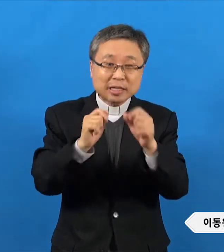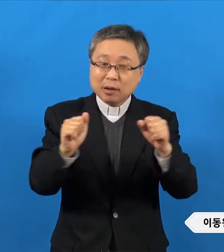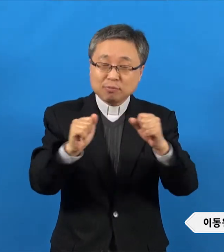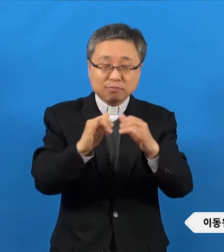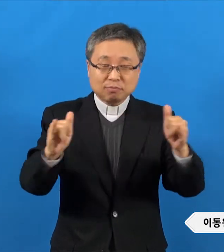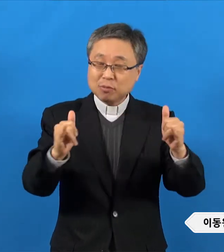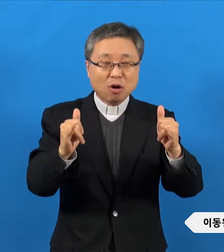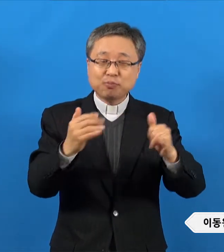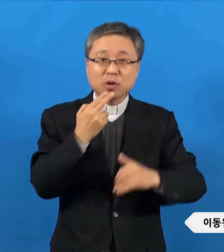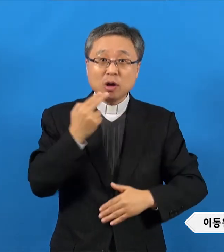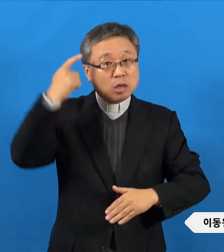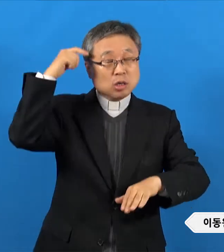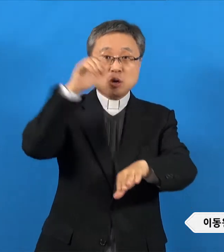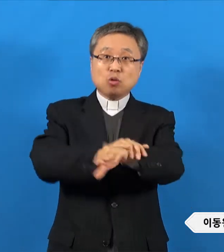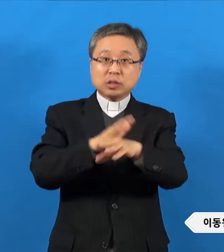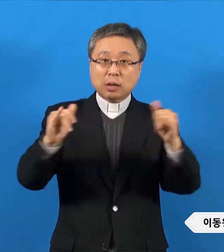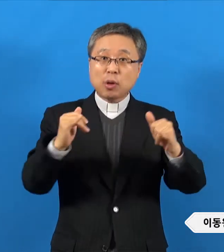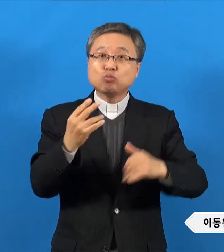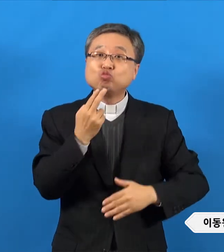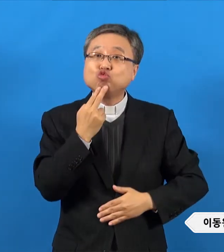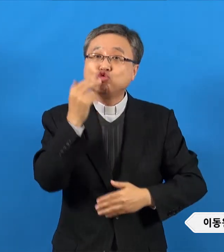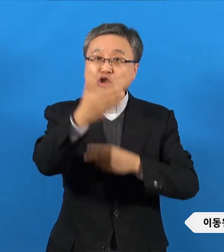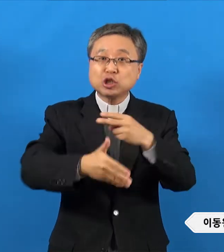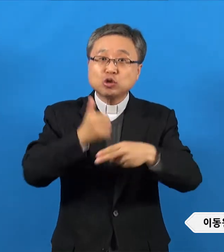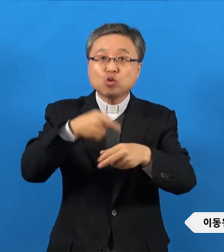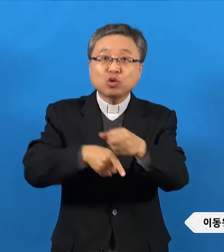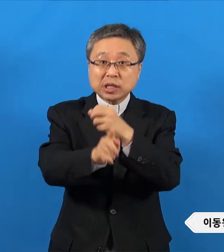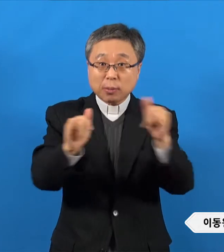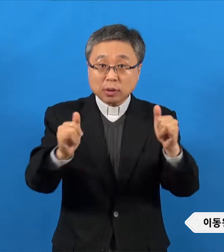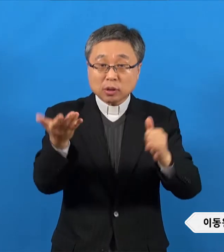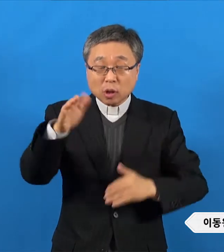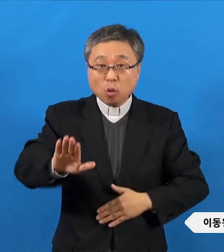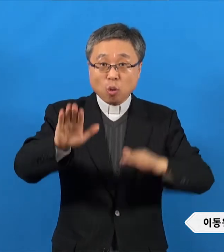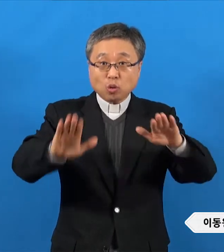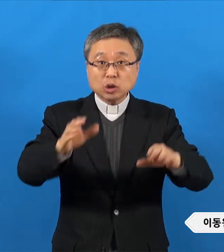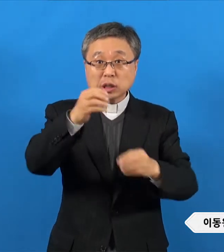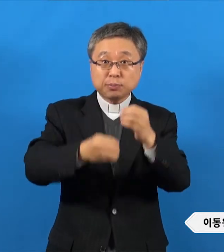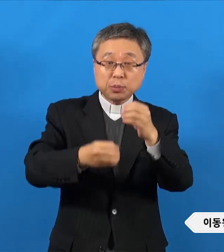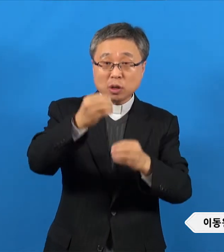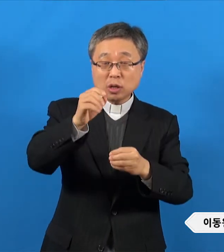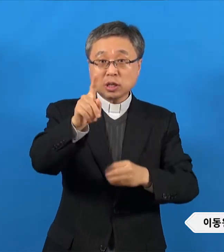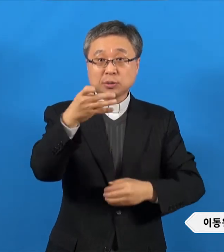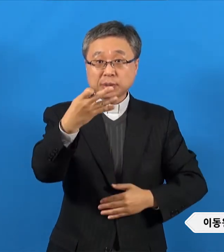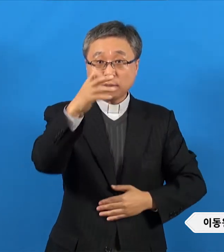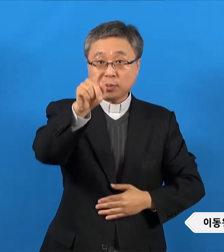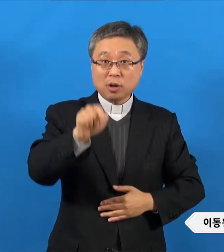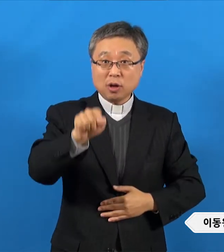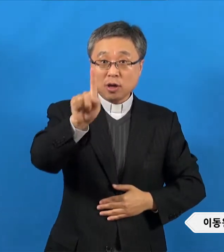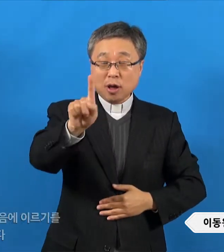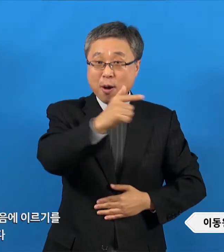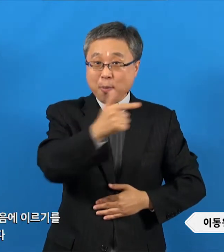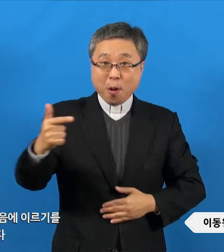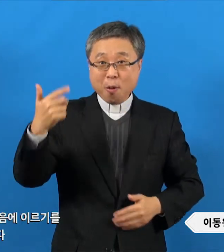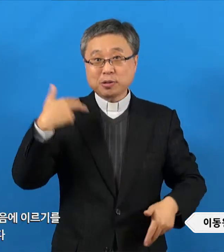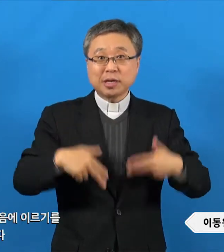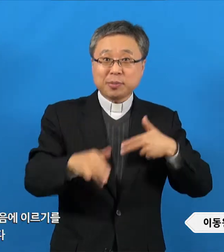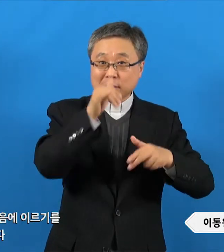사람들입니다. 그런데 오늘 우리가 함께 읽은 성경 말씀 시편 14편 1절은 매우 흥미있는 선포로